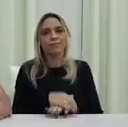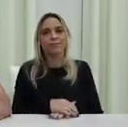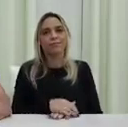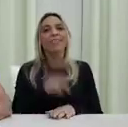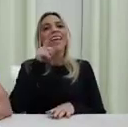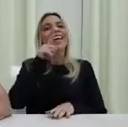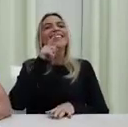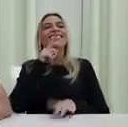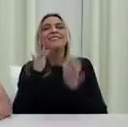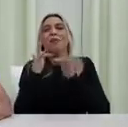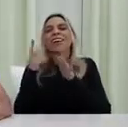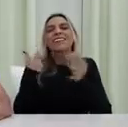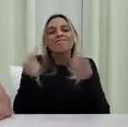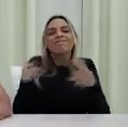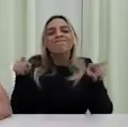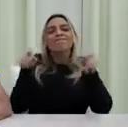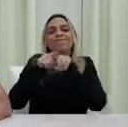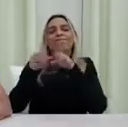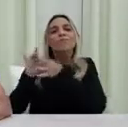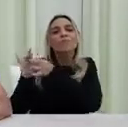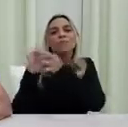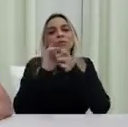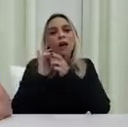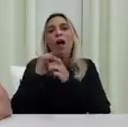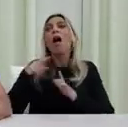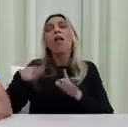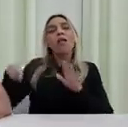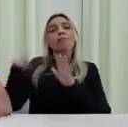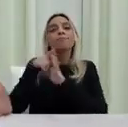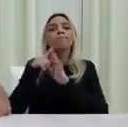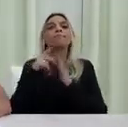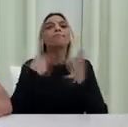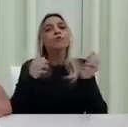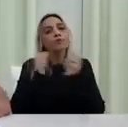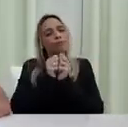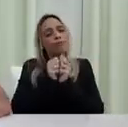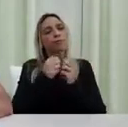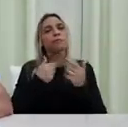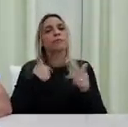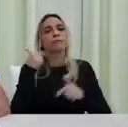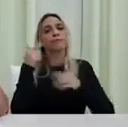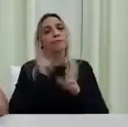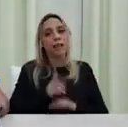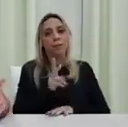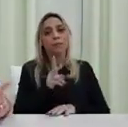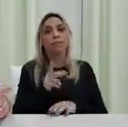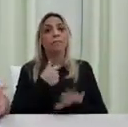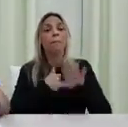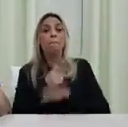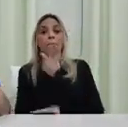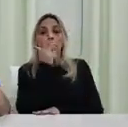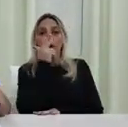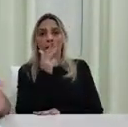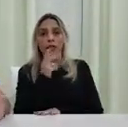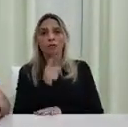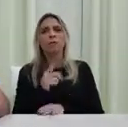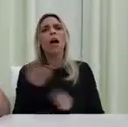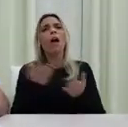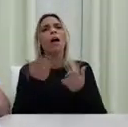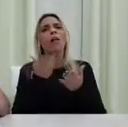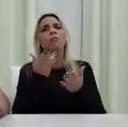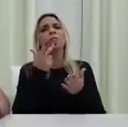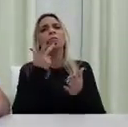esse namoro, esse braço estendido aqui, estará sempre à disposição de vocês. Um abraço a todos aí e felicidades. Parece que foi